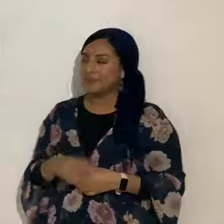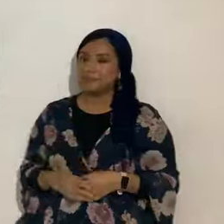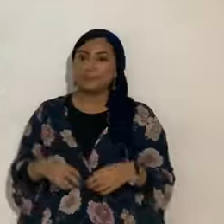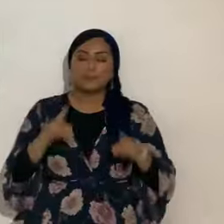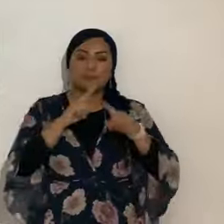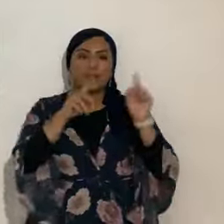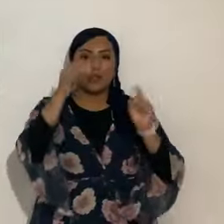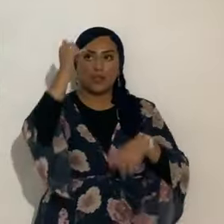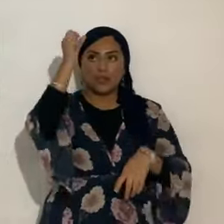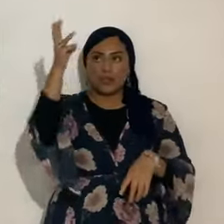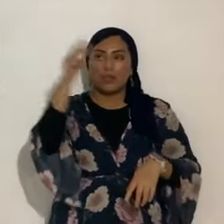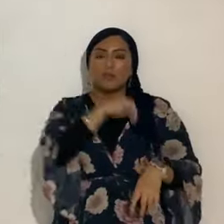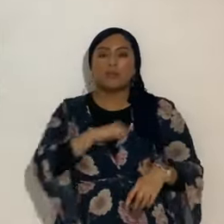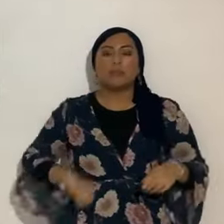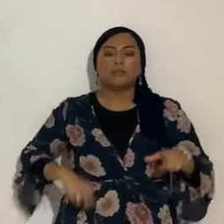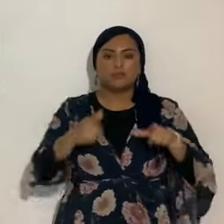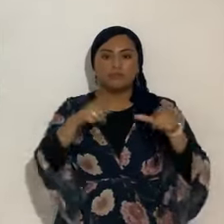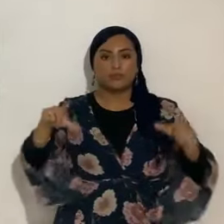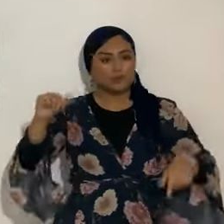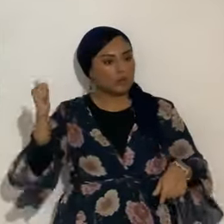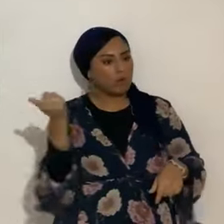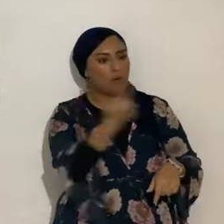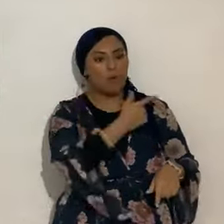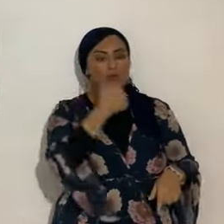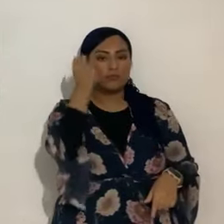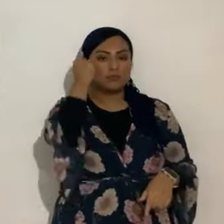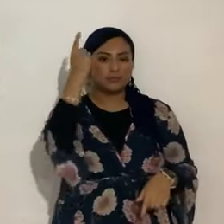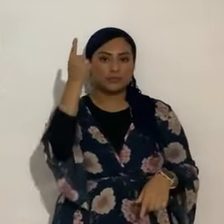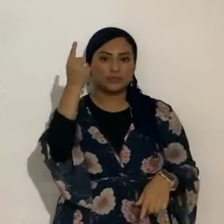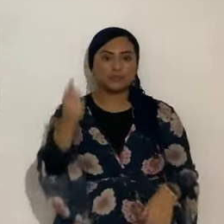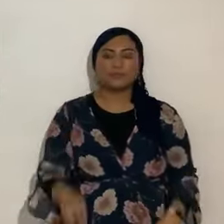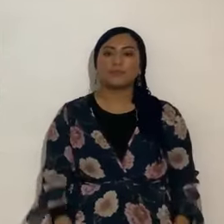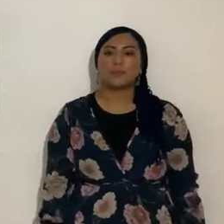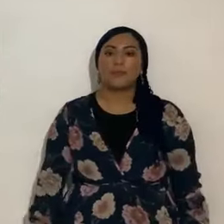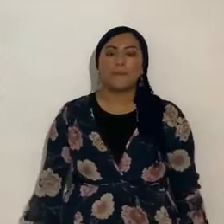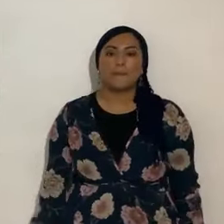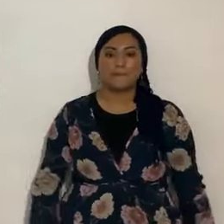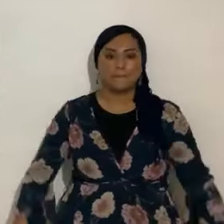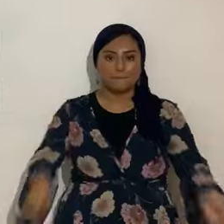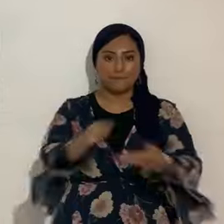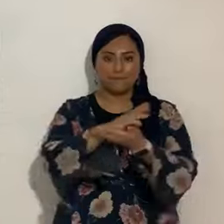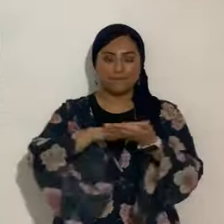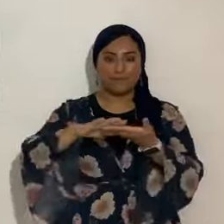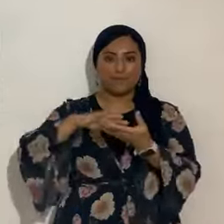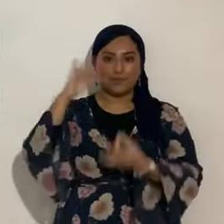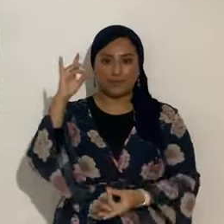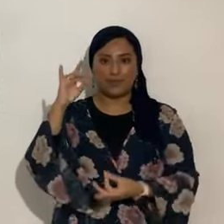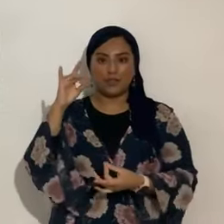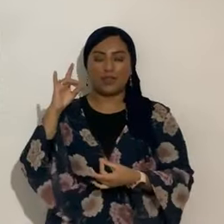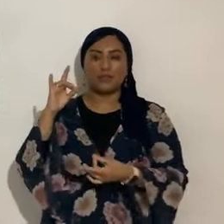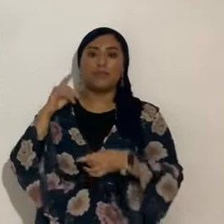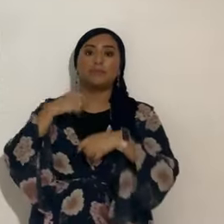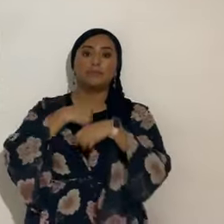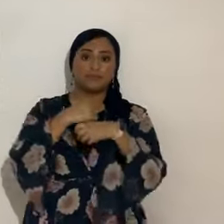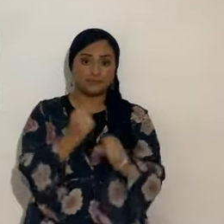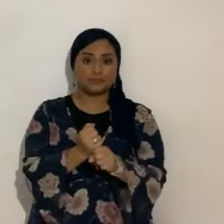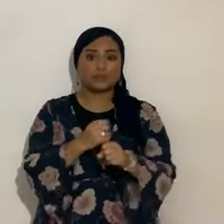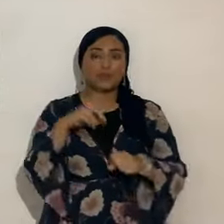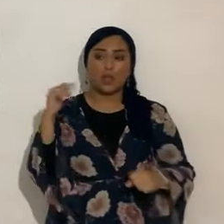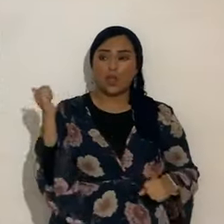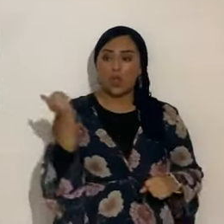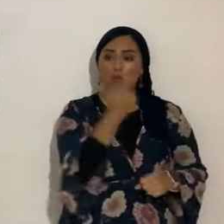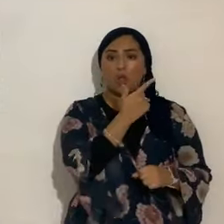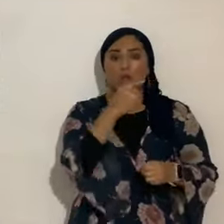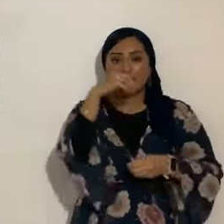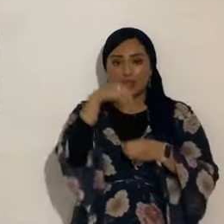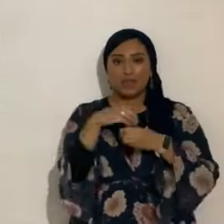lenguaje de Yahshua HaMashiach lo entendemos todos. Entonces, el Ruach HaKodesh hace que todos en el